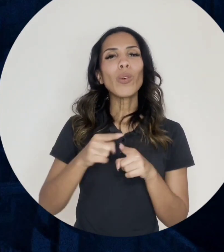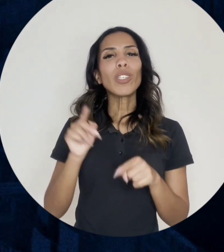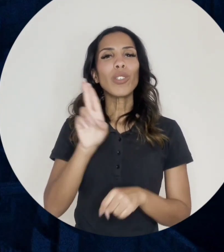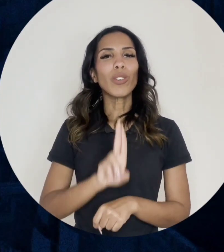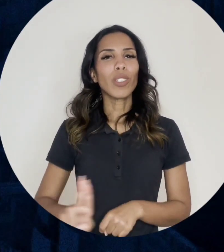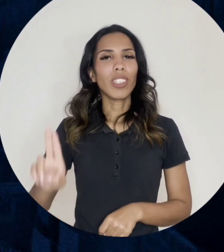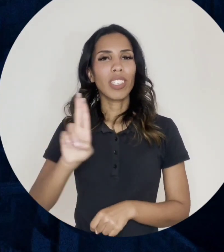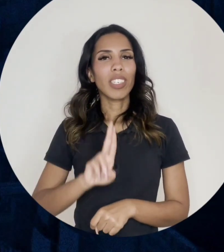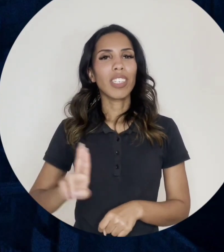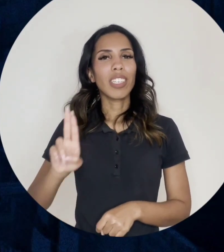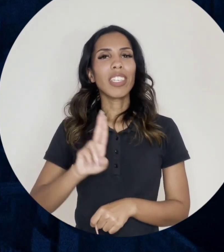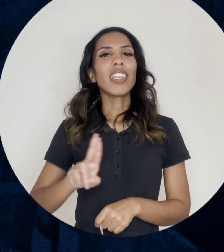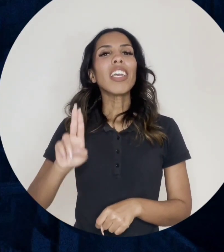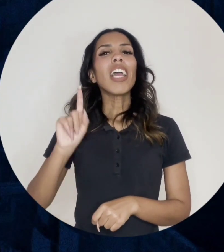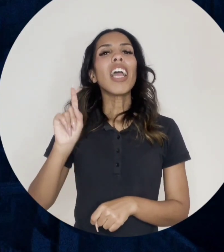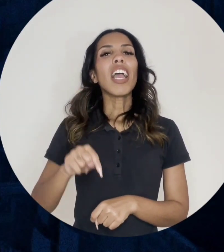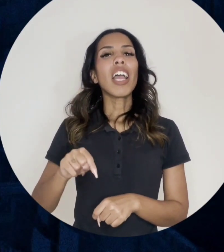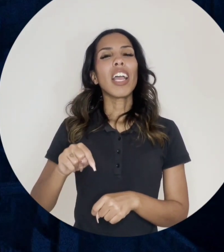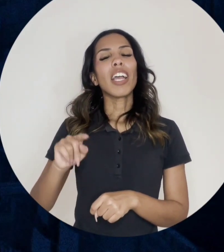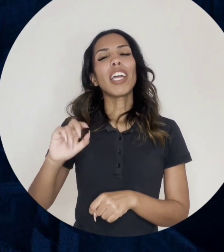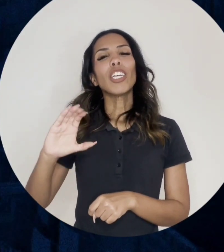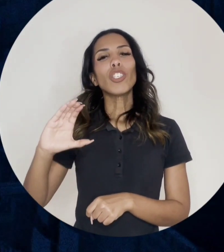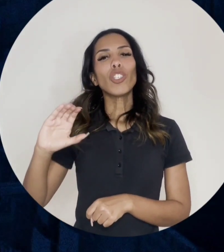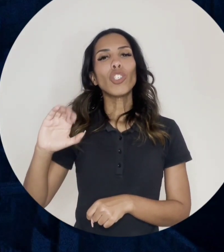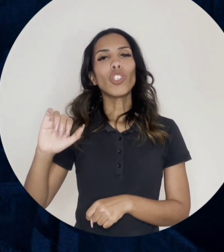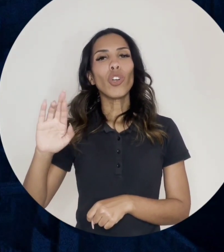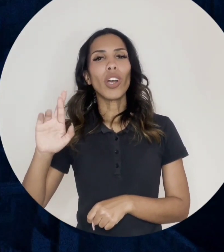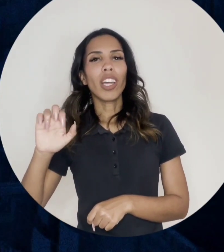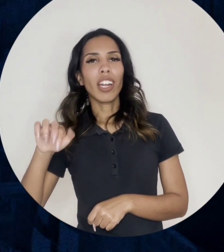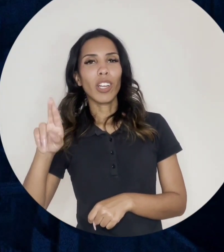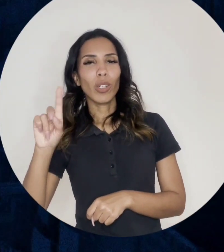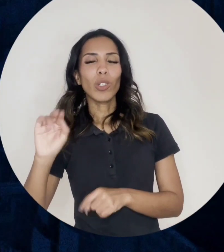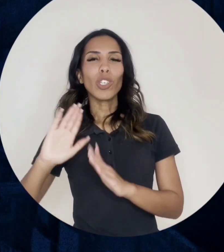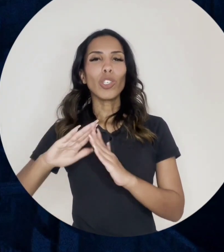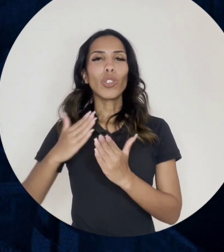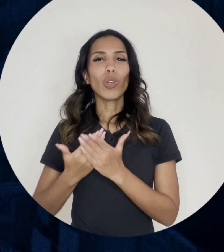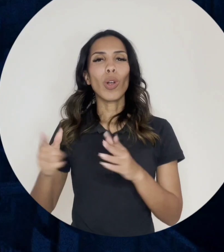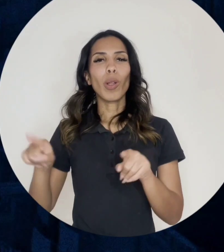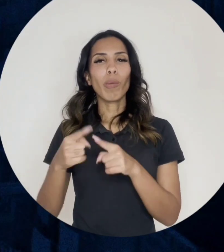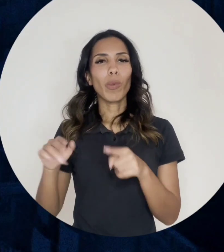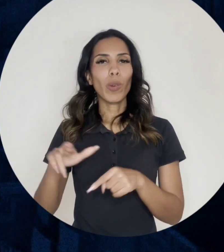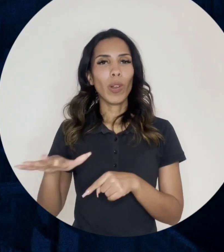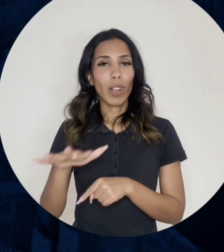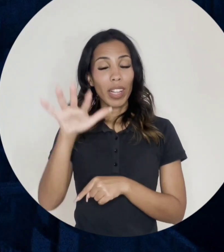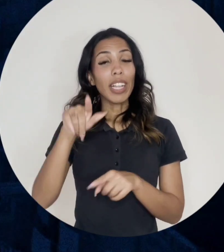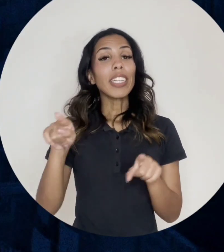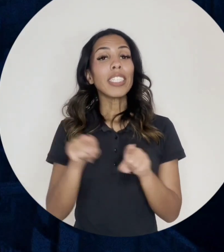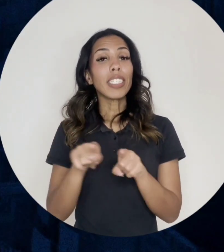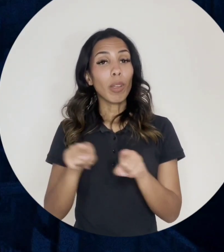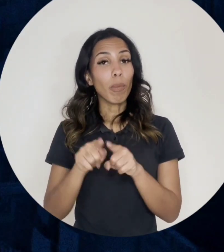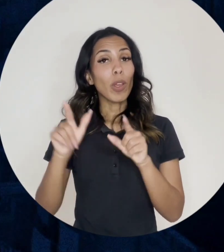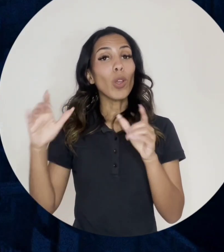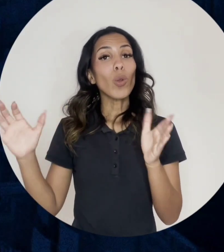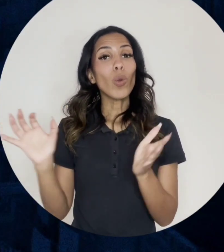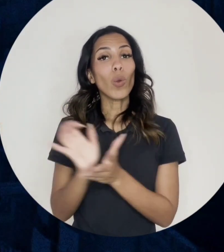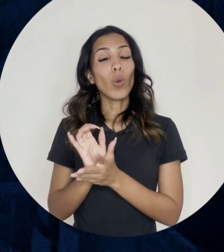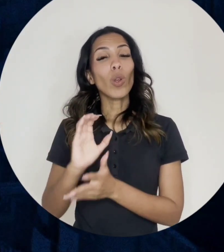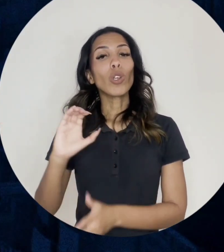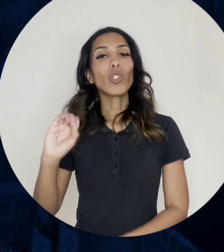abertura, em cima da linha do grupo Chorando à Toa da Escola de Música da Rocinha. Também do grupo Chorando à Toa, a música